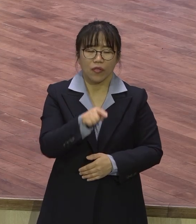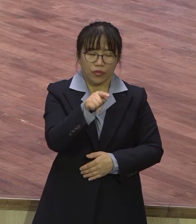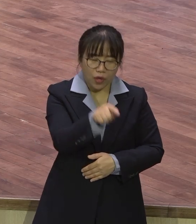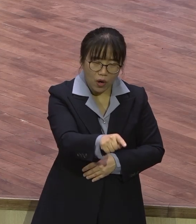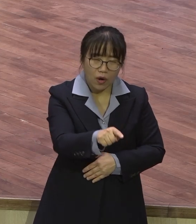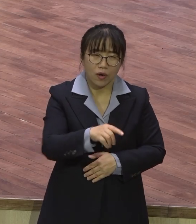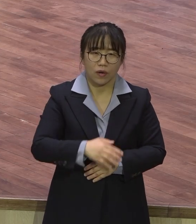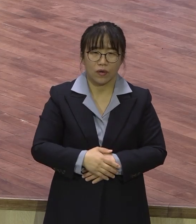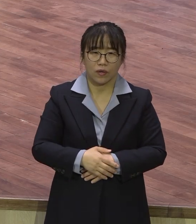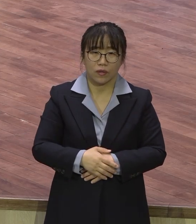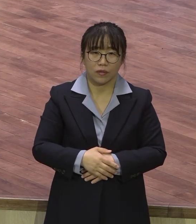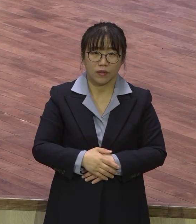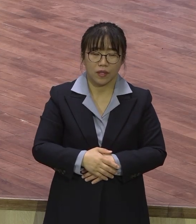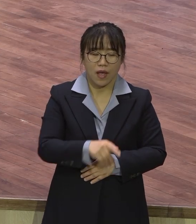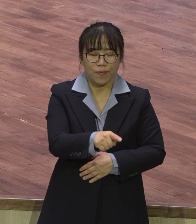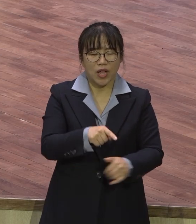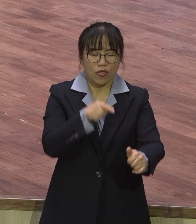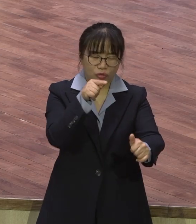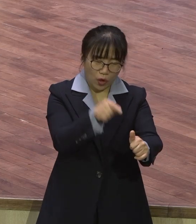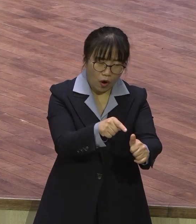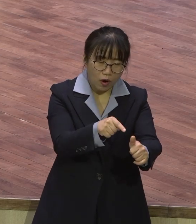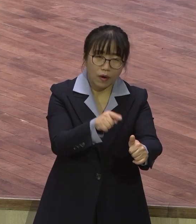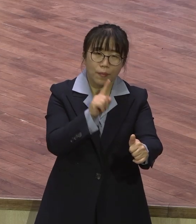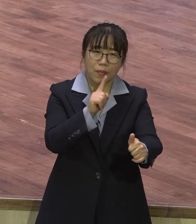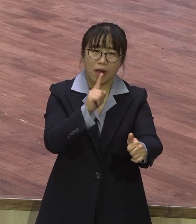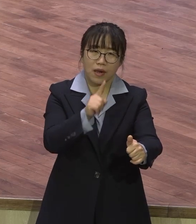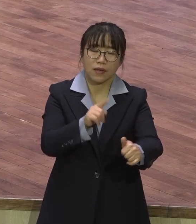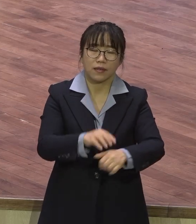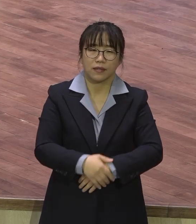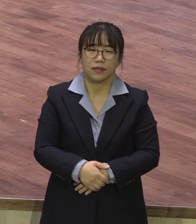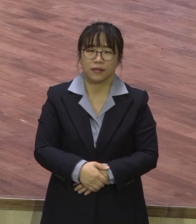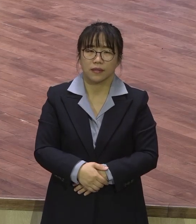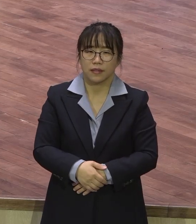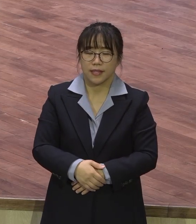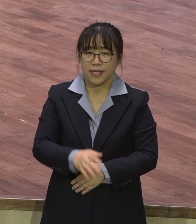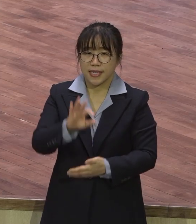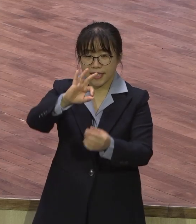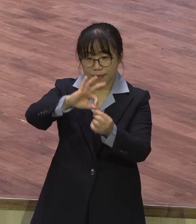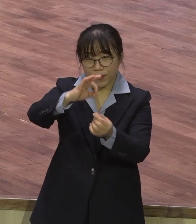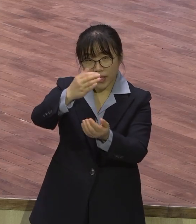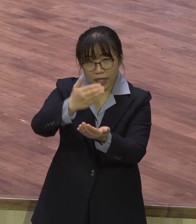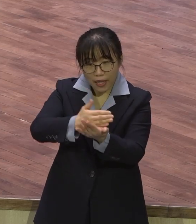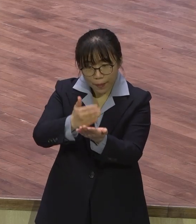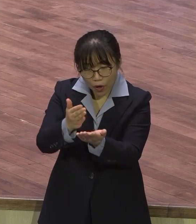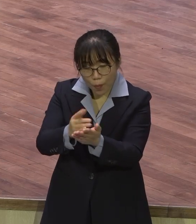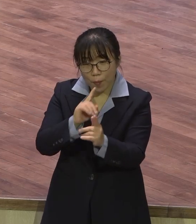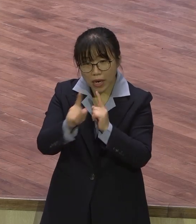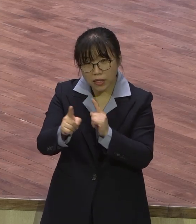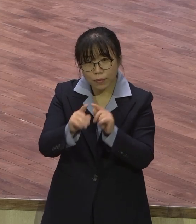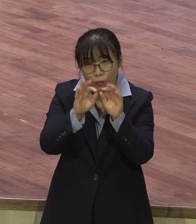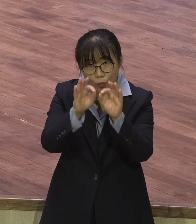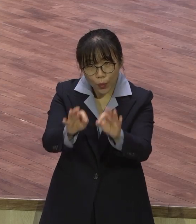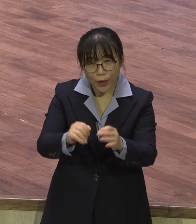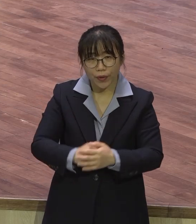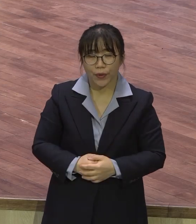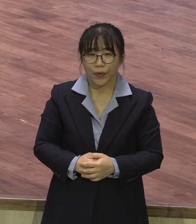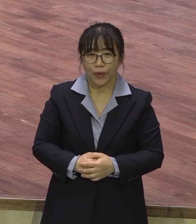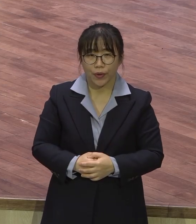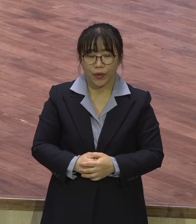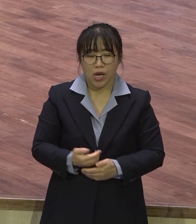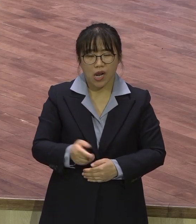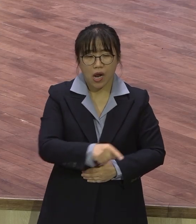너라는 구체적인 대상을 말씀하고 있어요 십계명의 이 모든 내용을 보더라도 공동체에게 하는